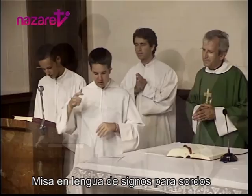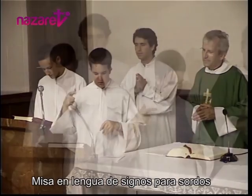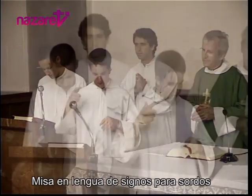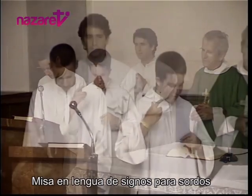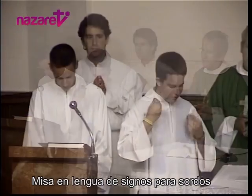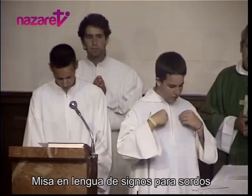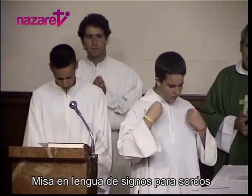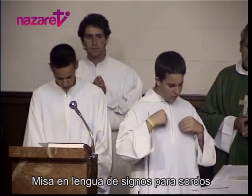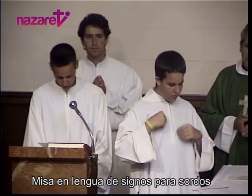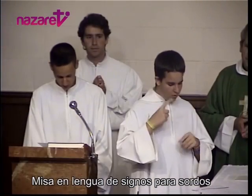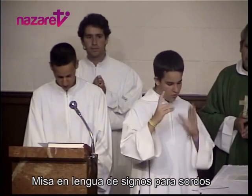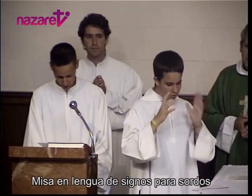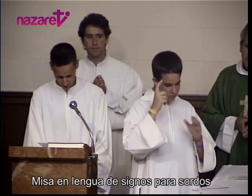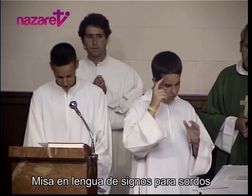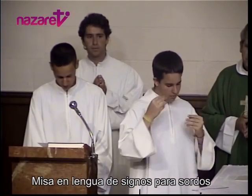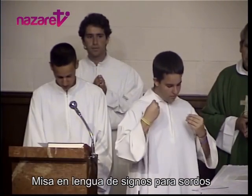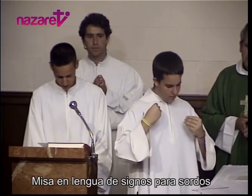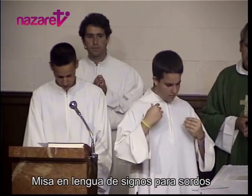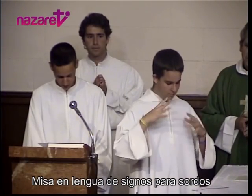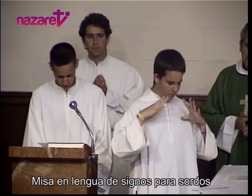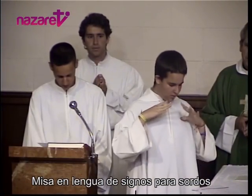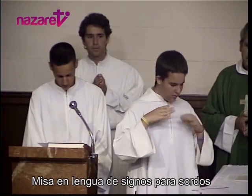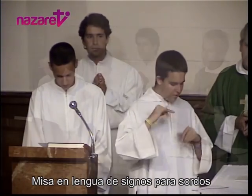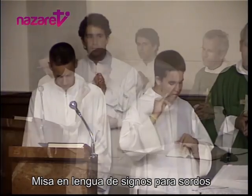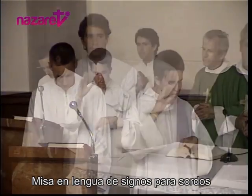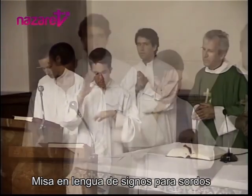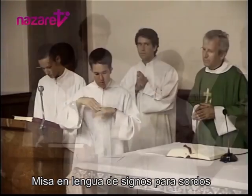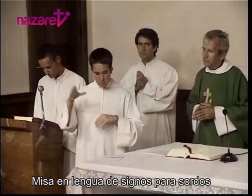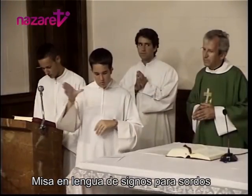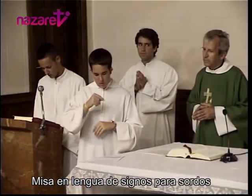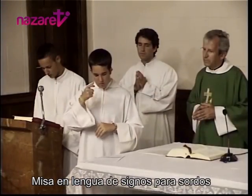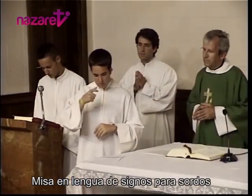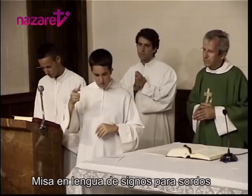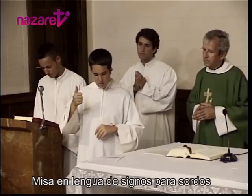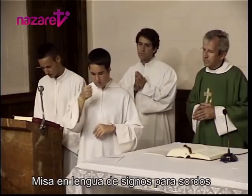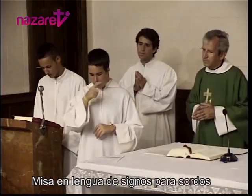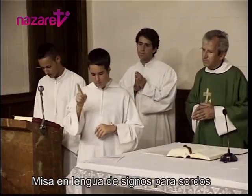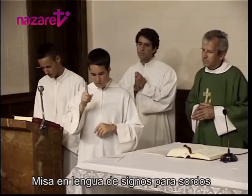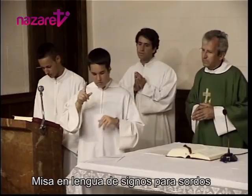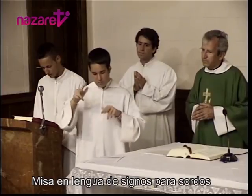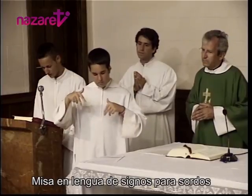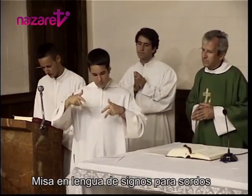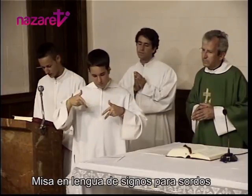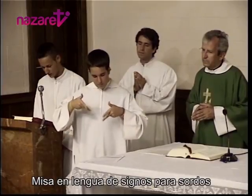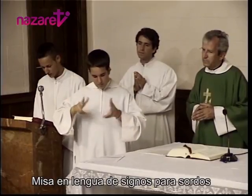están disfrutando de unos días de vacaciones y también por los que no pueden permitirse unos días de descanso.